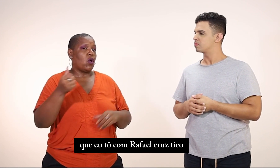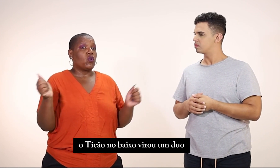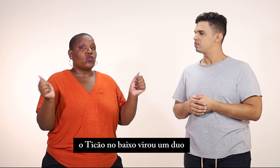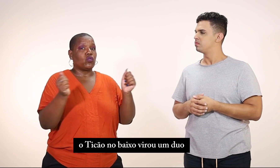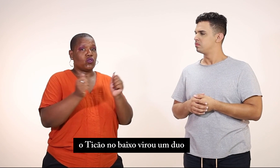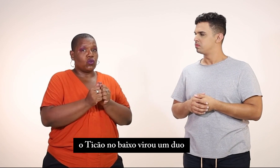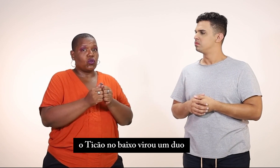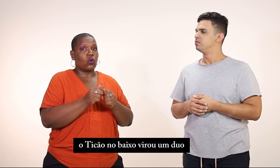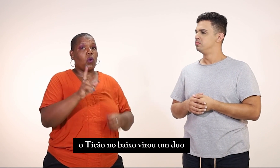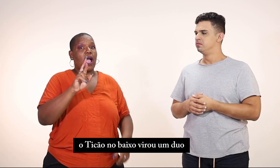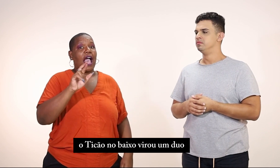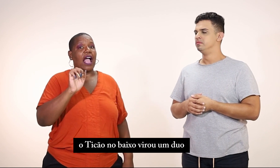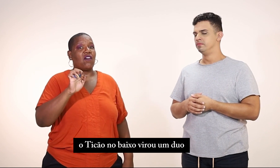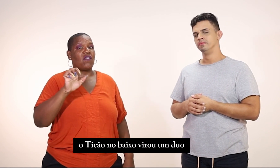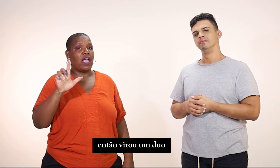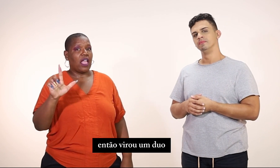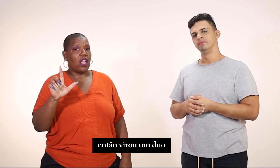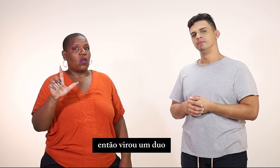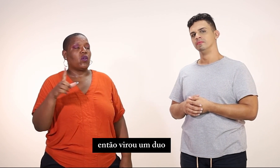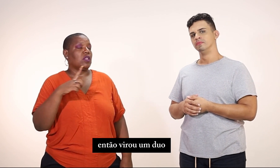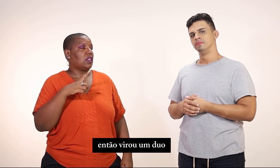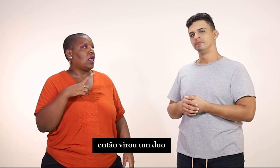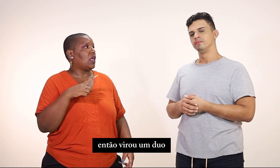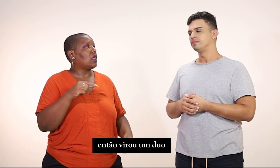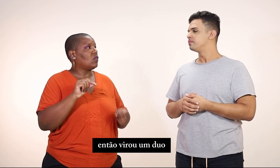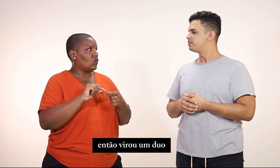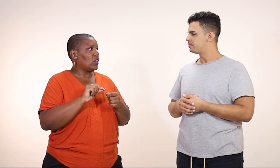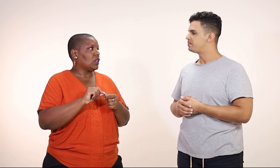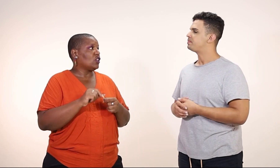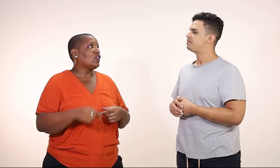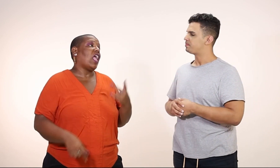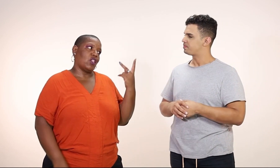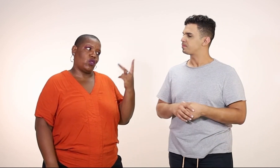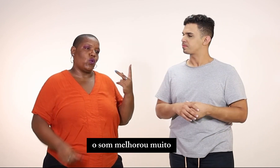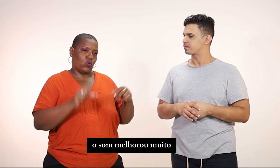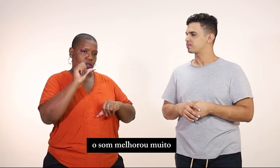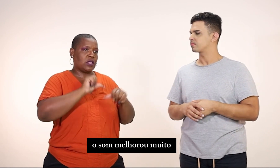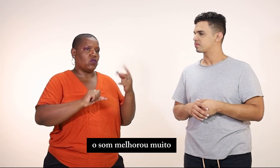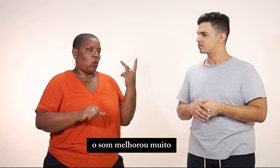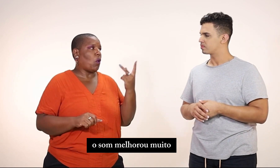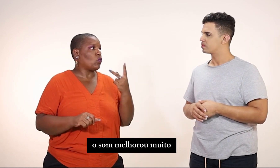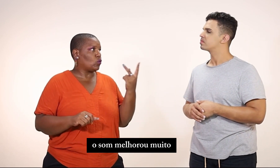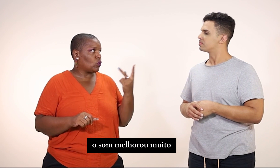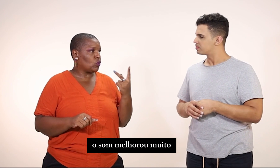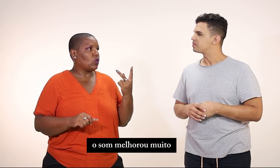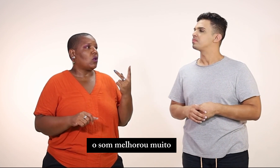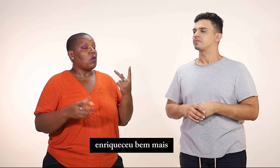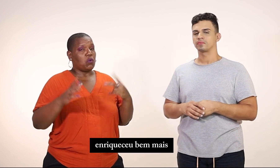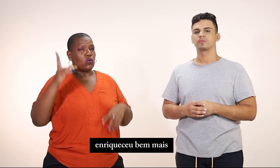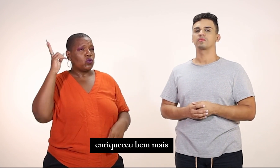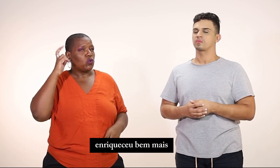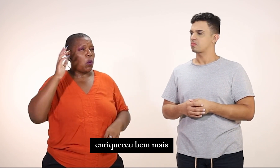o Ticão, no baixo. Virou um duo. Então, virou um duo. Ai. O som melhorou muito, enriqueceu bem